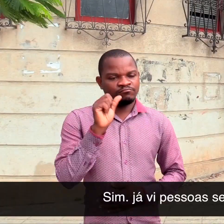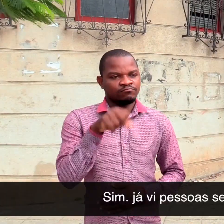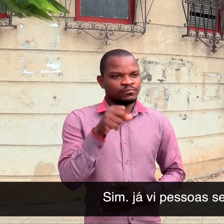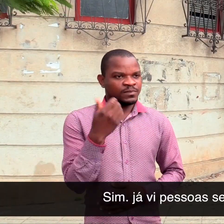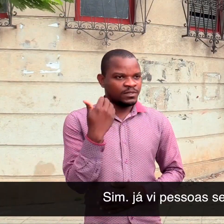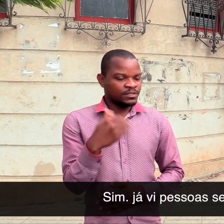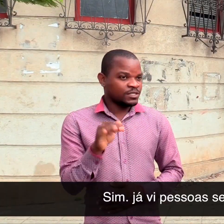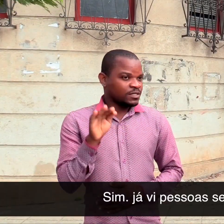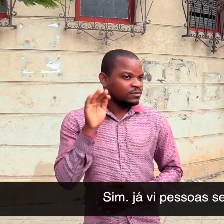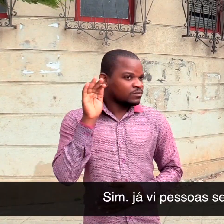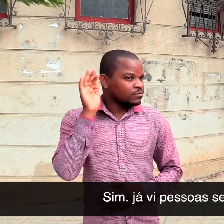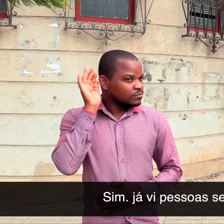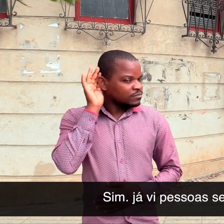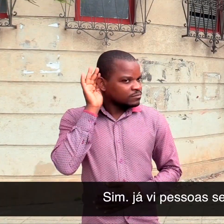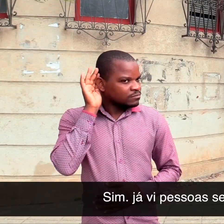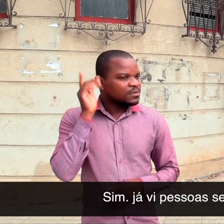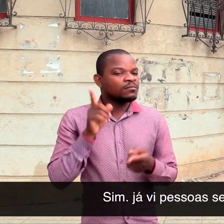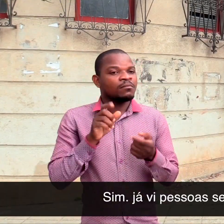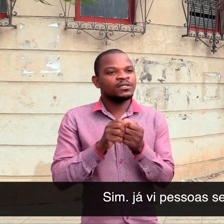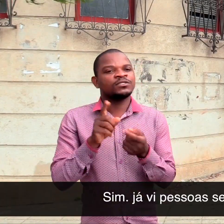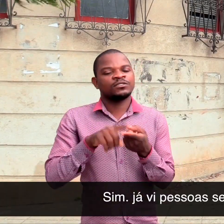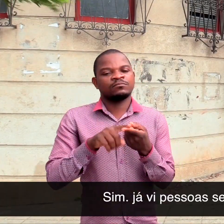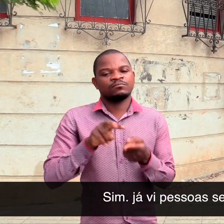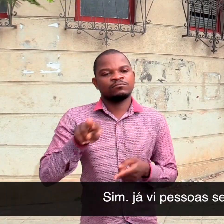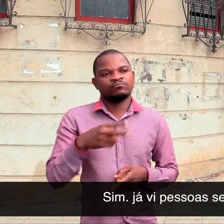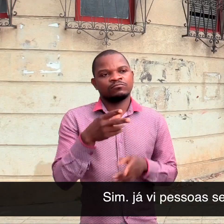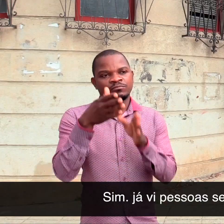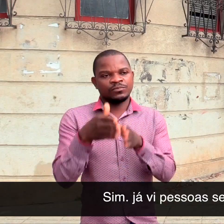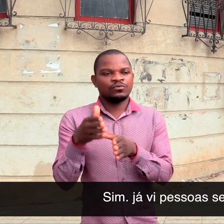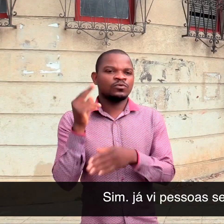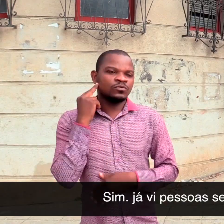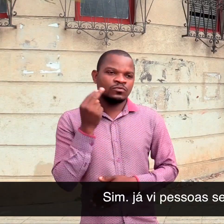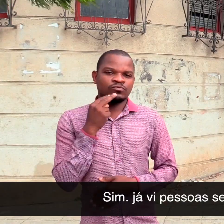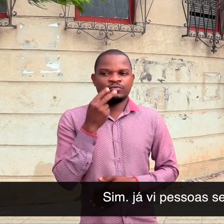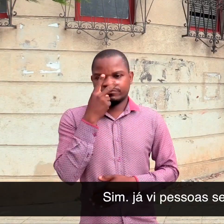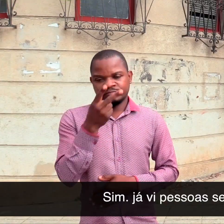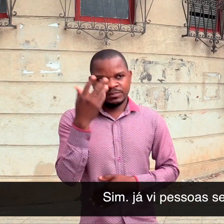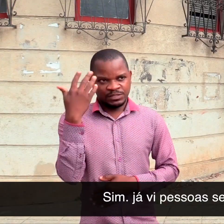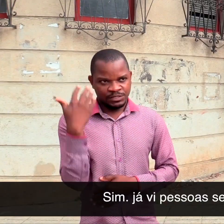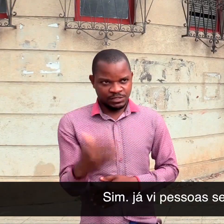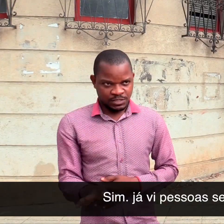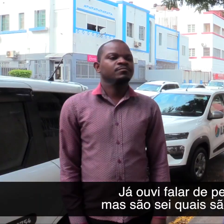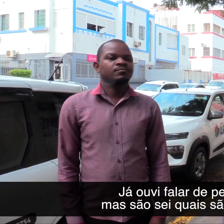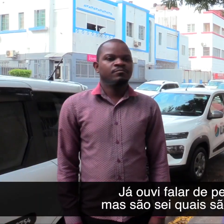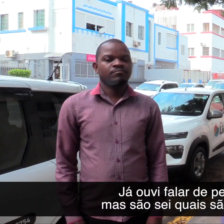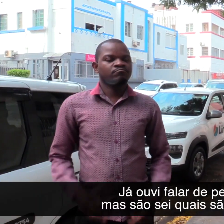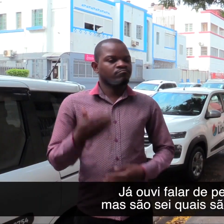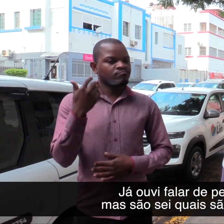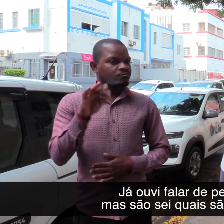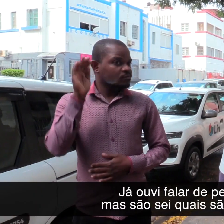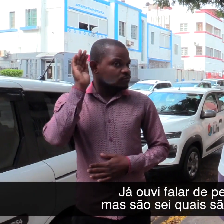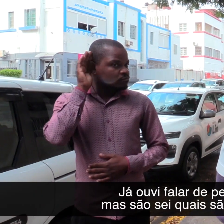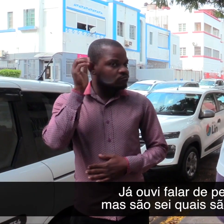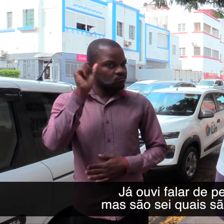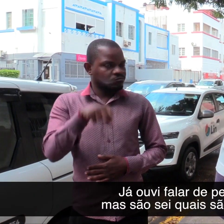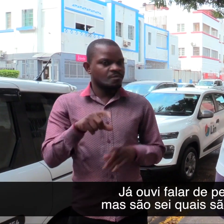já vi pessoas sem voz, ou surdos ou mudos, nesse caso. Já ouvi falar sim